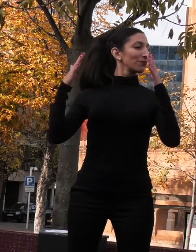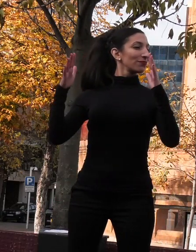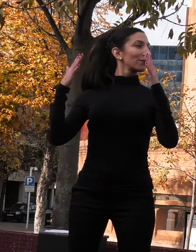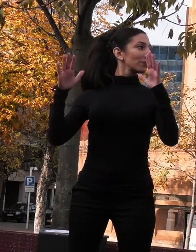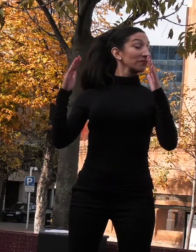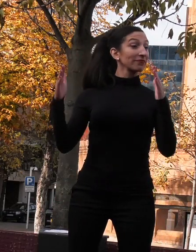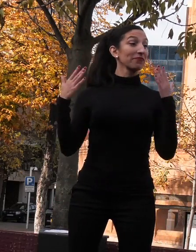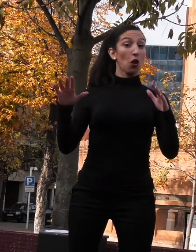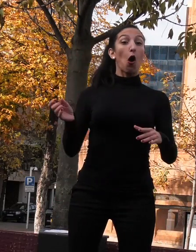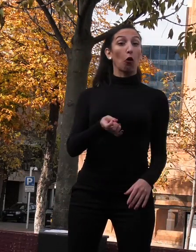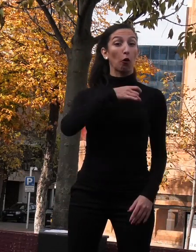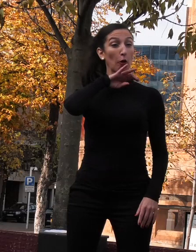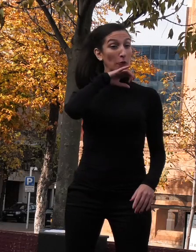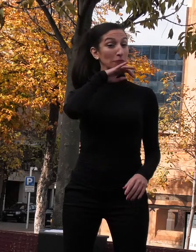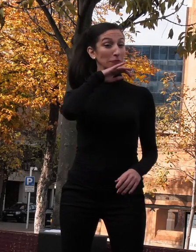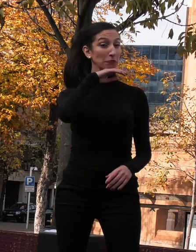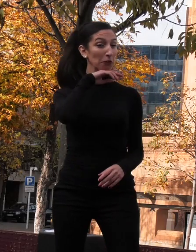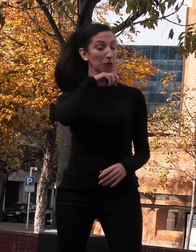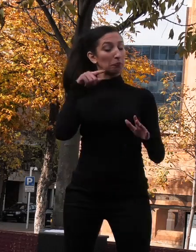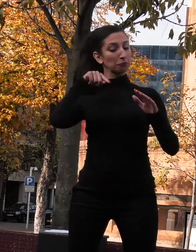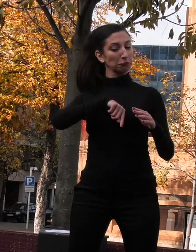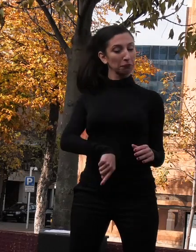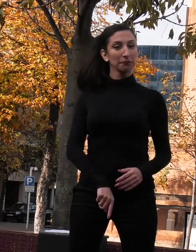Me alegra profundamente